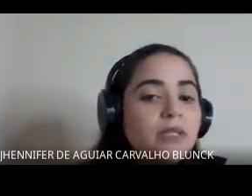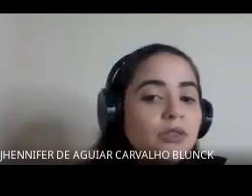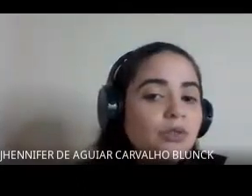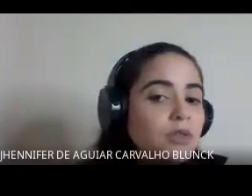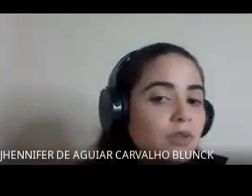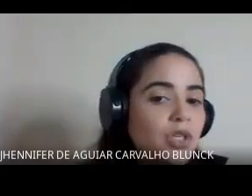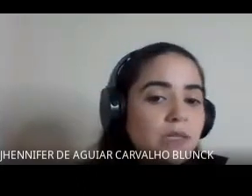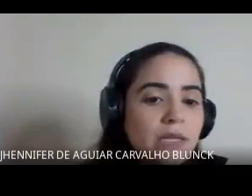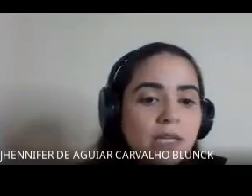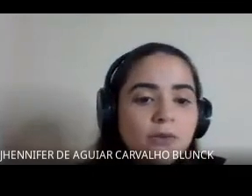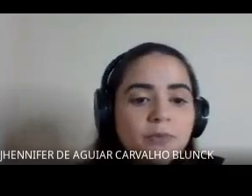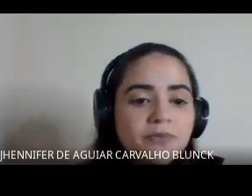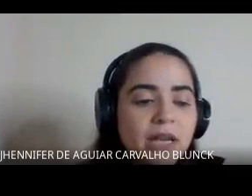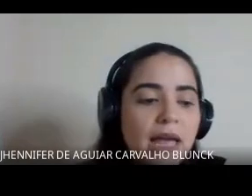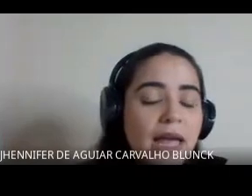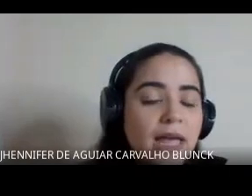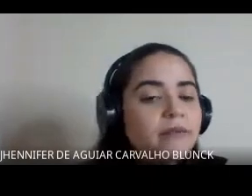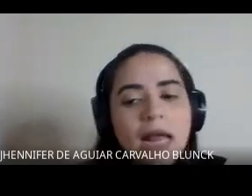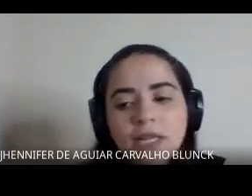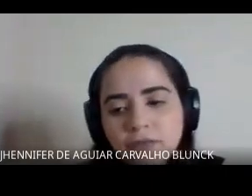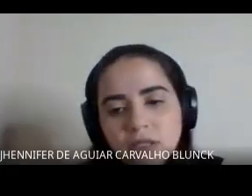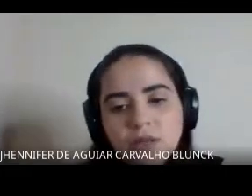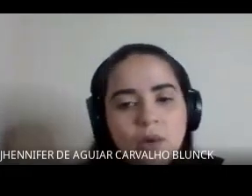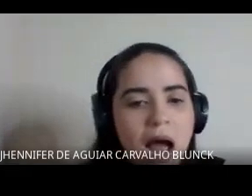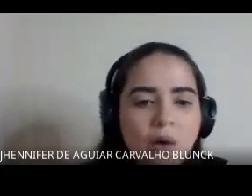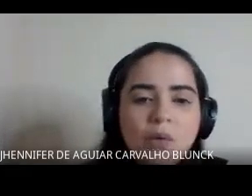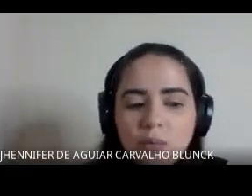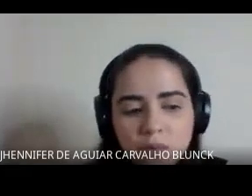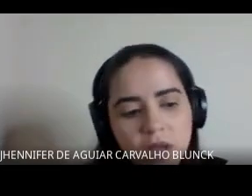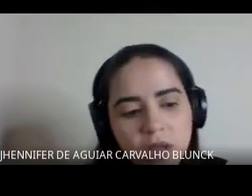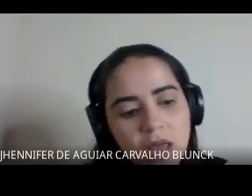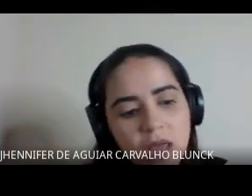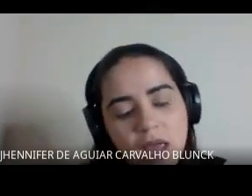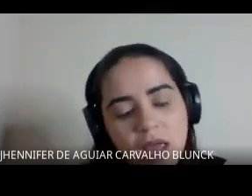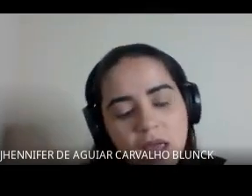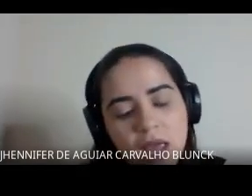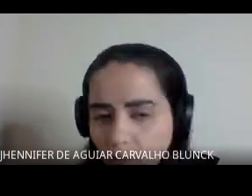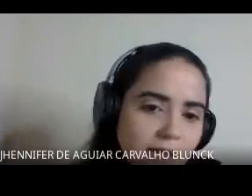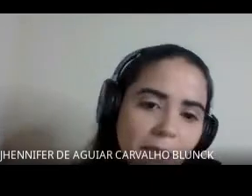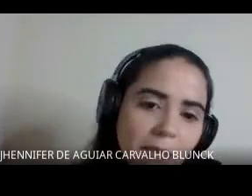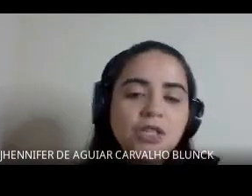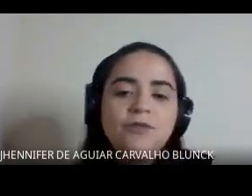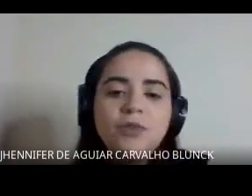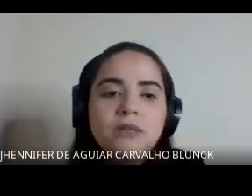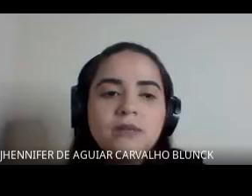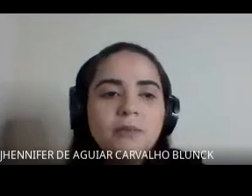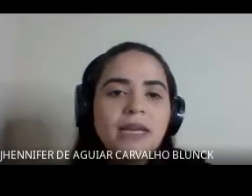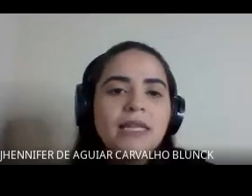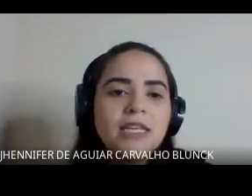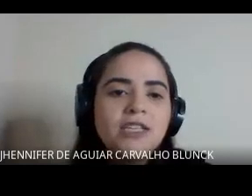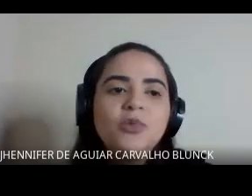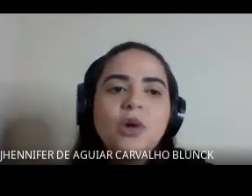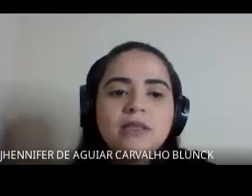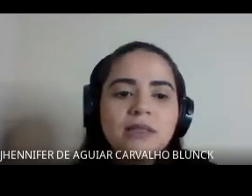das outras instituições de ensino, a nível estadual e ou nível municipal. A gente viu